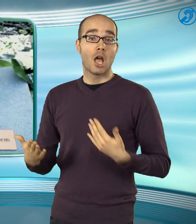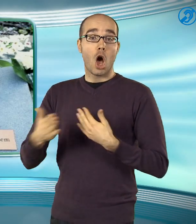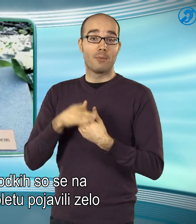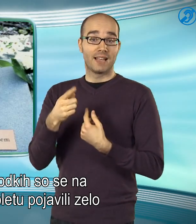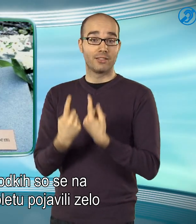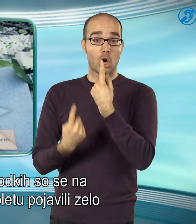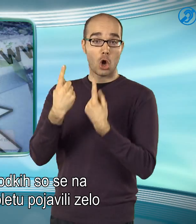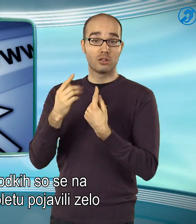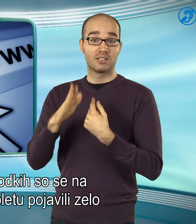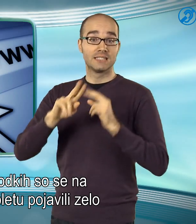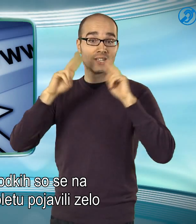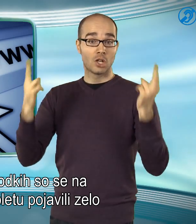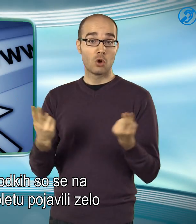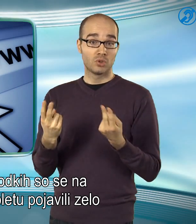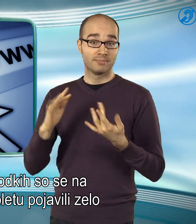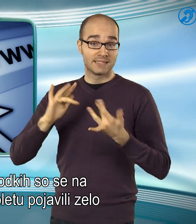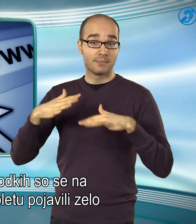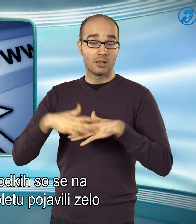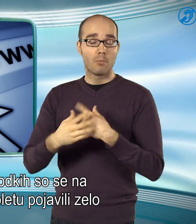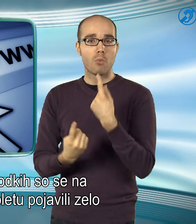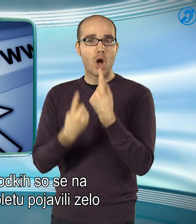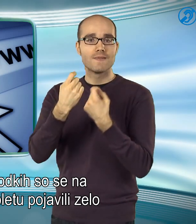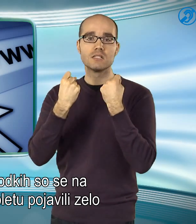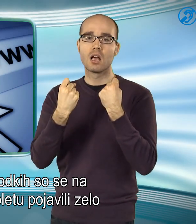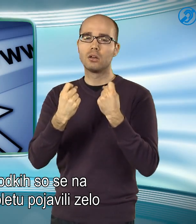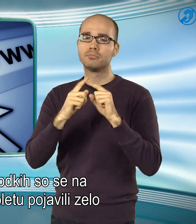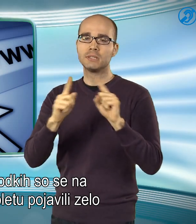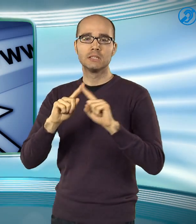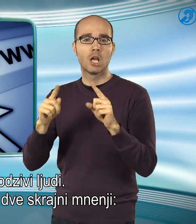Ob teh dogodkih so se na svetovnem spletu pojavili zelo različni odzivi ljudi.